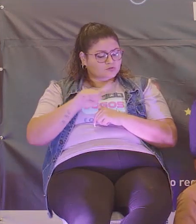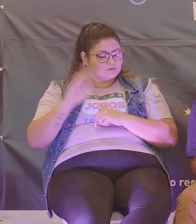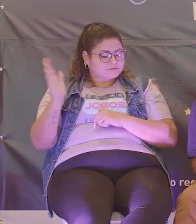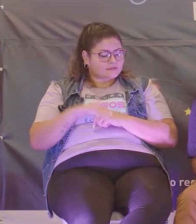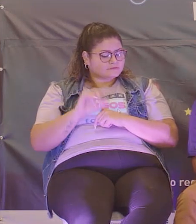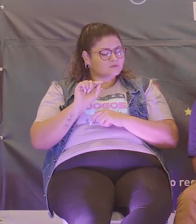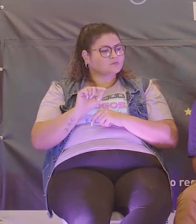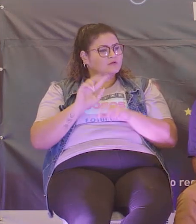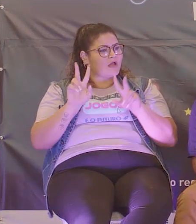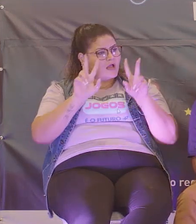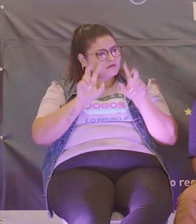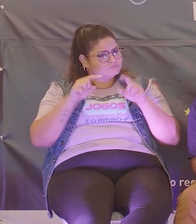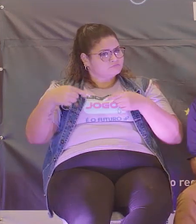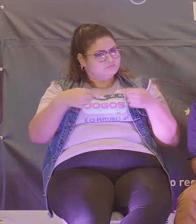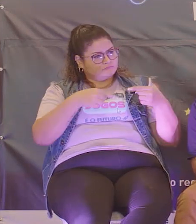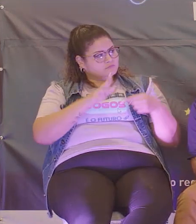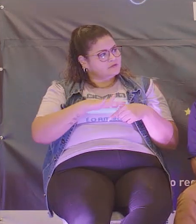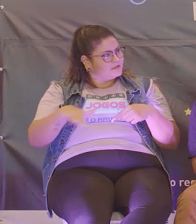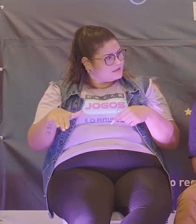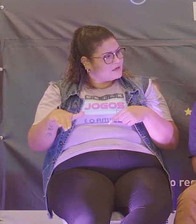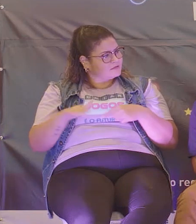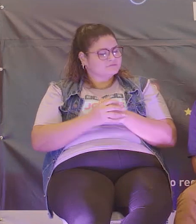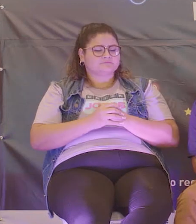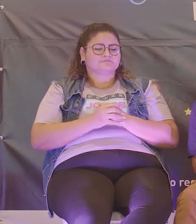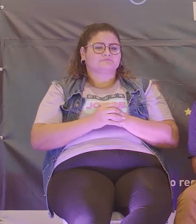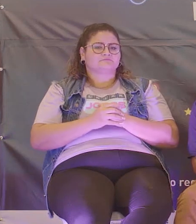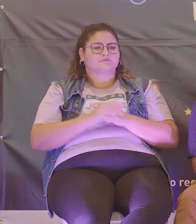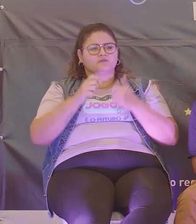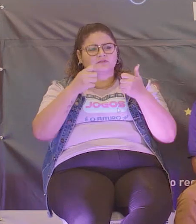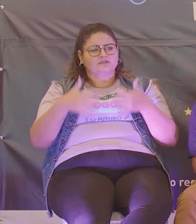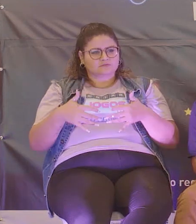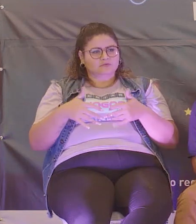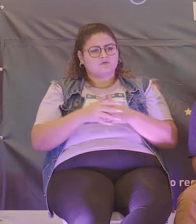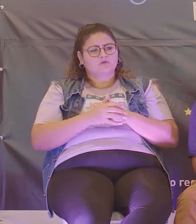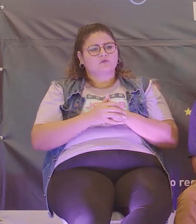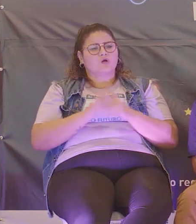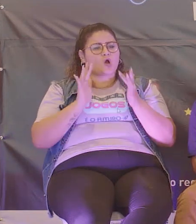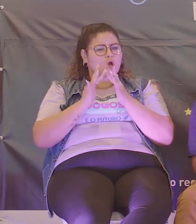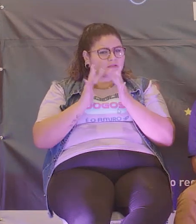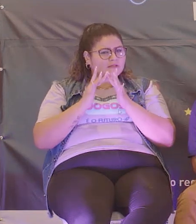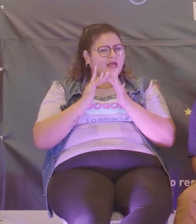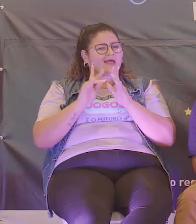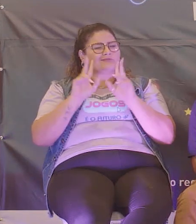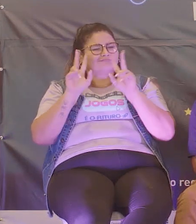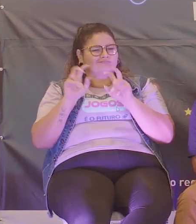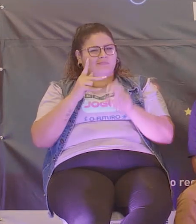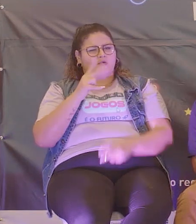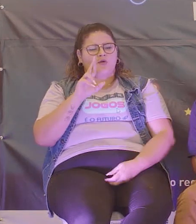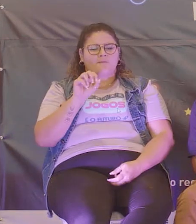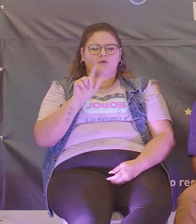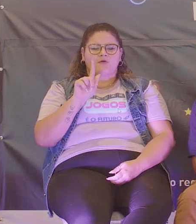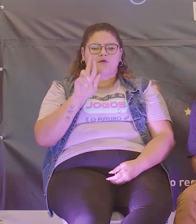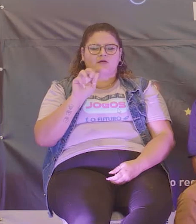vamos dizer assim, de base, né? De criança, como você falou. Você foi ter o contato com a programação quando você já estava numa